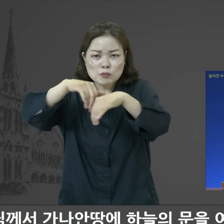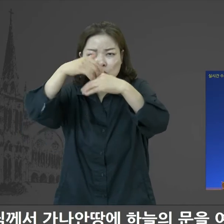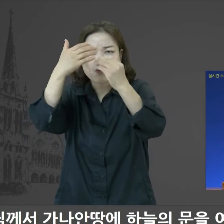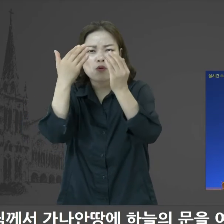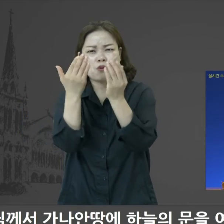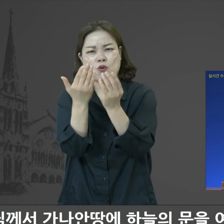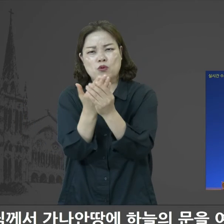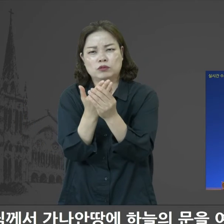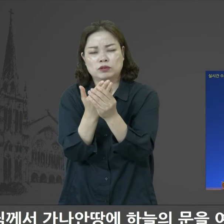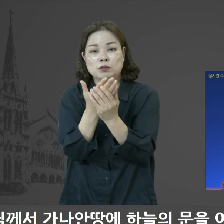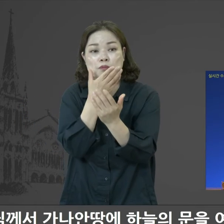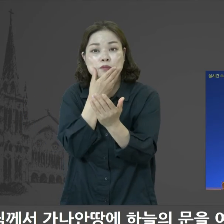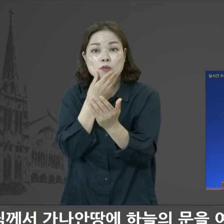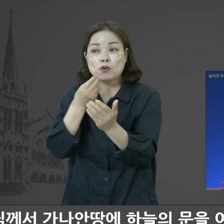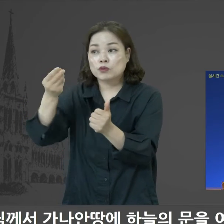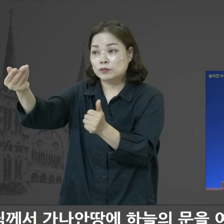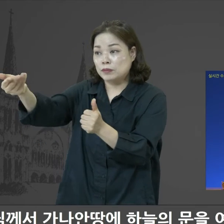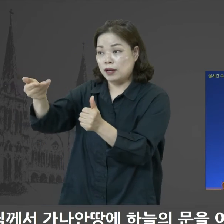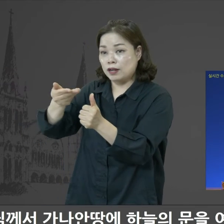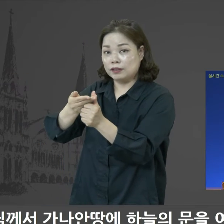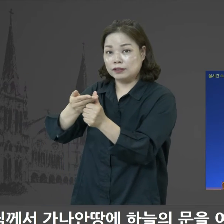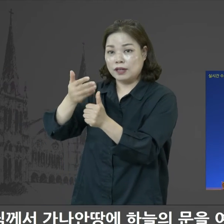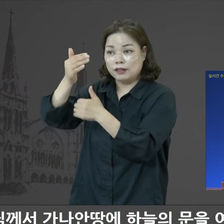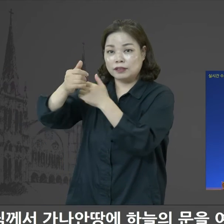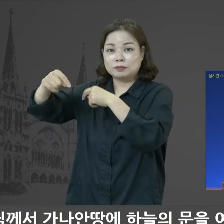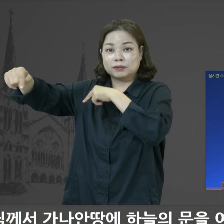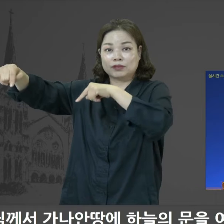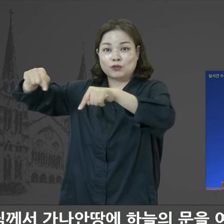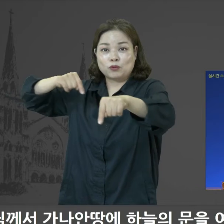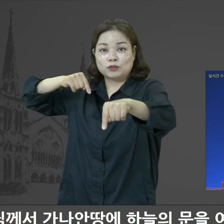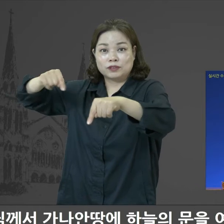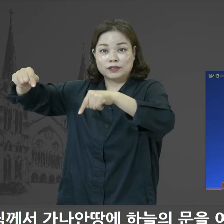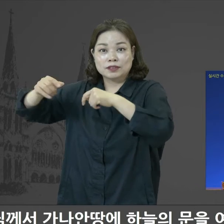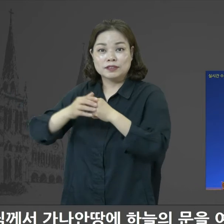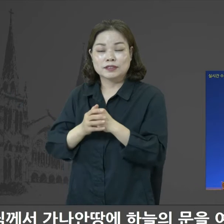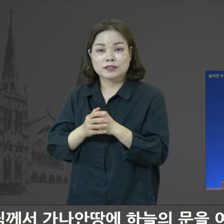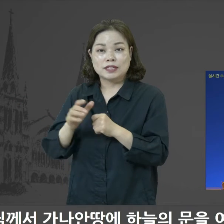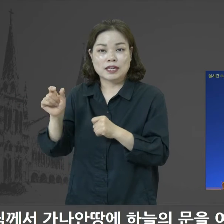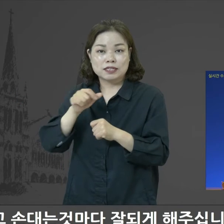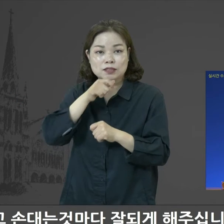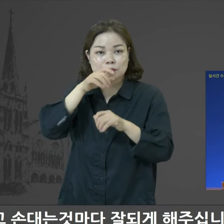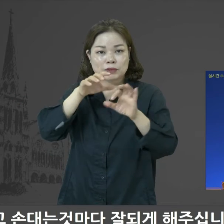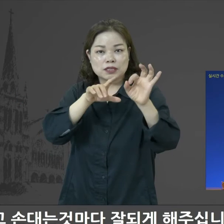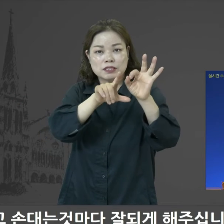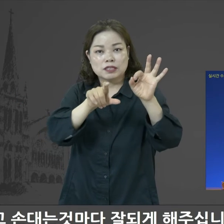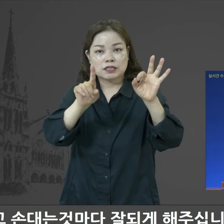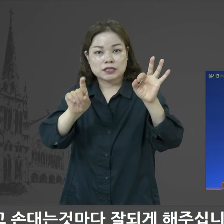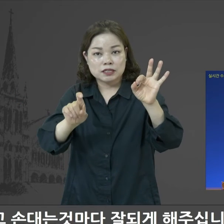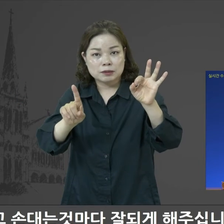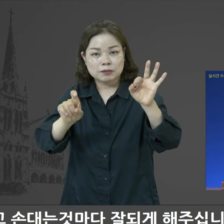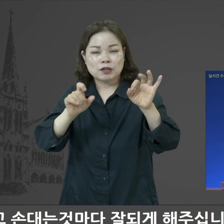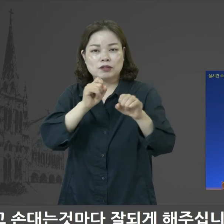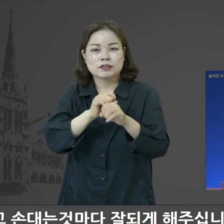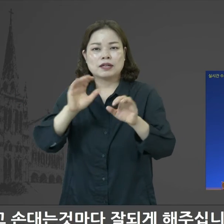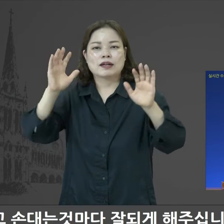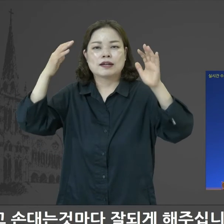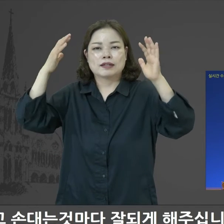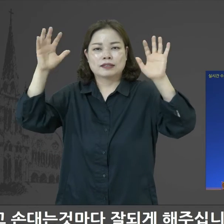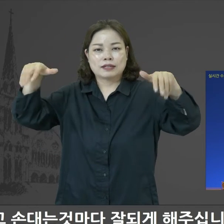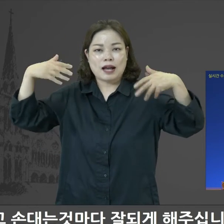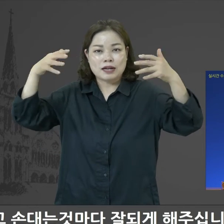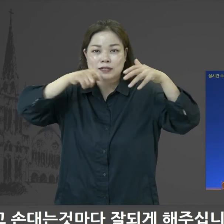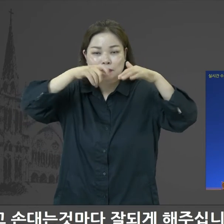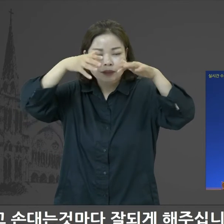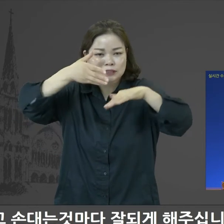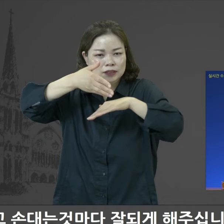것이 복을 받도록 하나님께서 모든 것을 통제하십니다. 이른 비는 10월에서 11월에 내리는 가을비입니다.